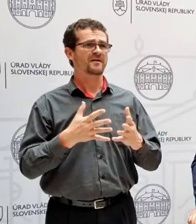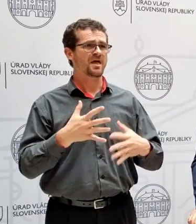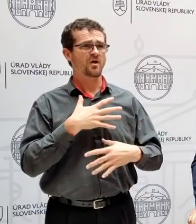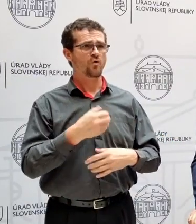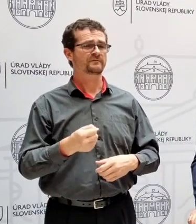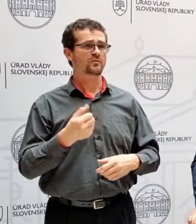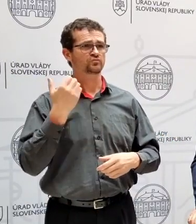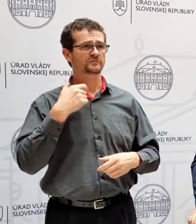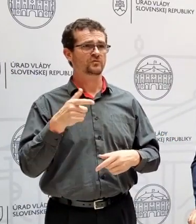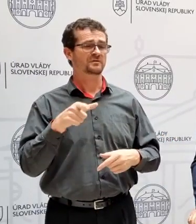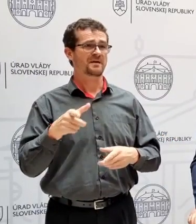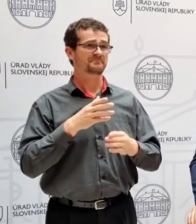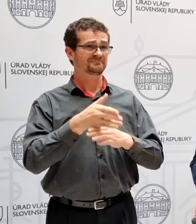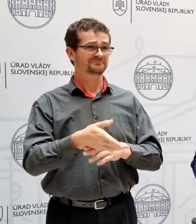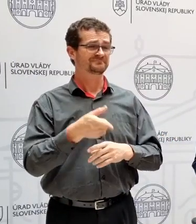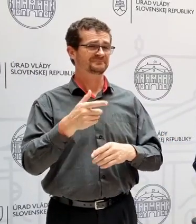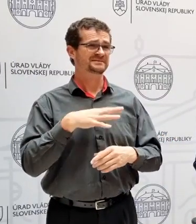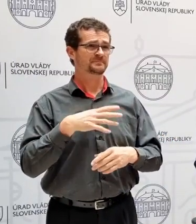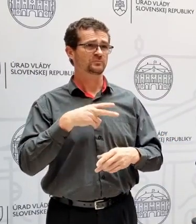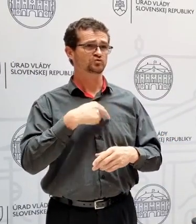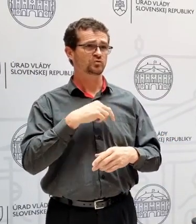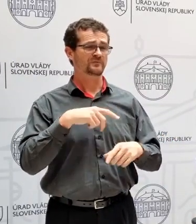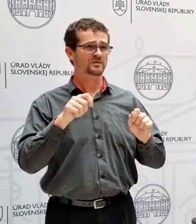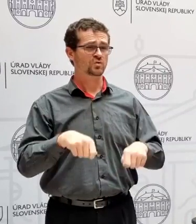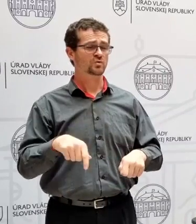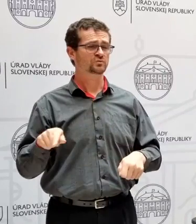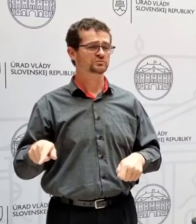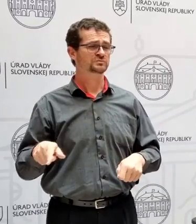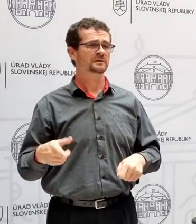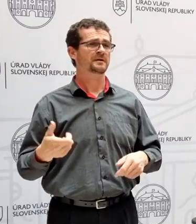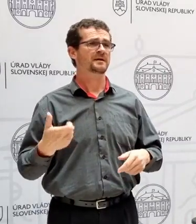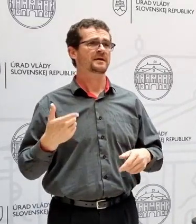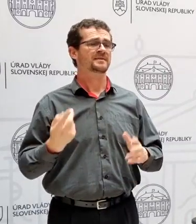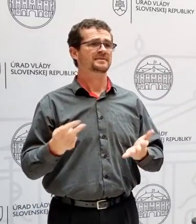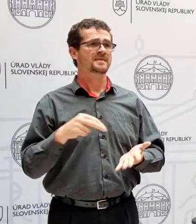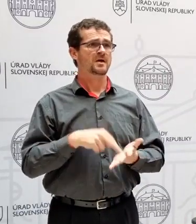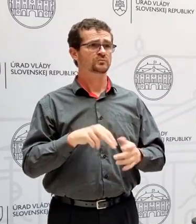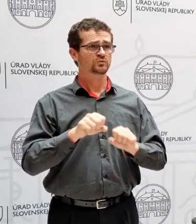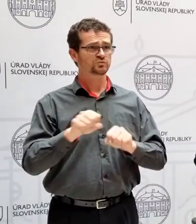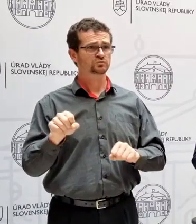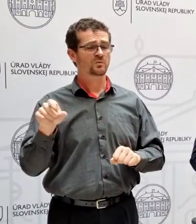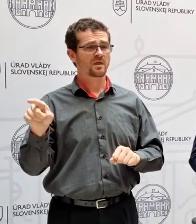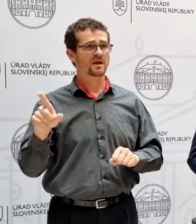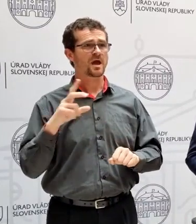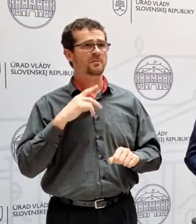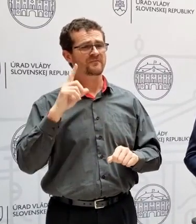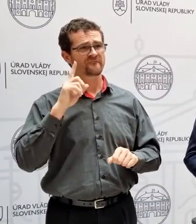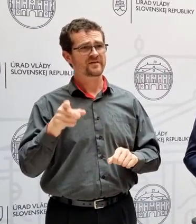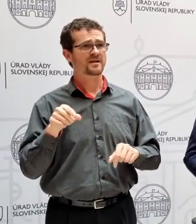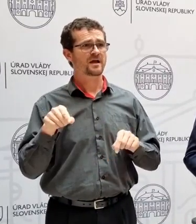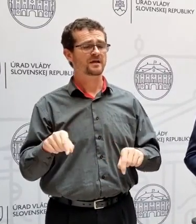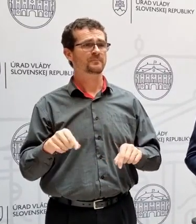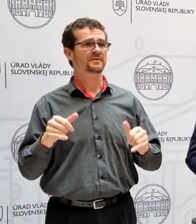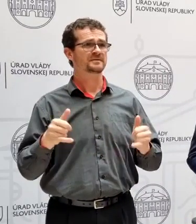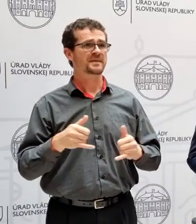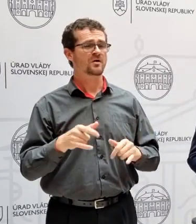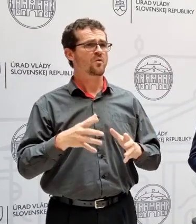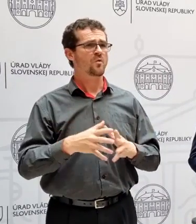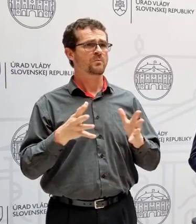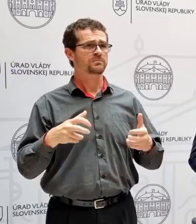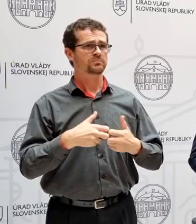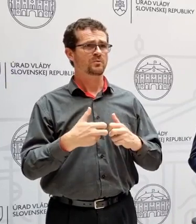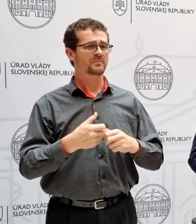od človeka, ktorý tam pôjde, takže chceme, aby to bolo zodpovedné rozhodnutie nástupcu Richarda Sulíka, aby si bol teda vedomý s tým, že naozaj aké